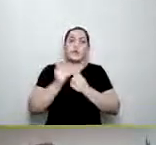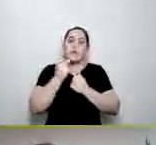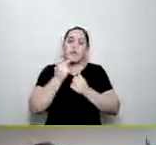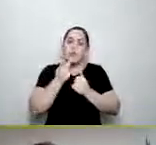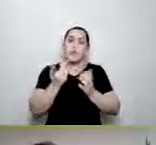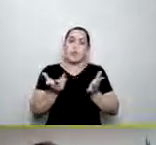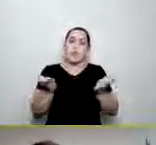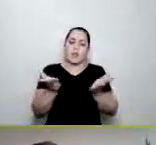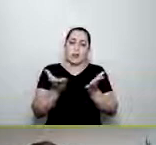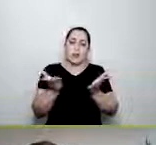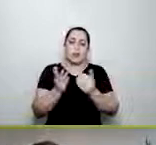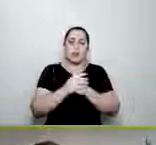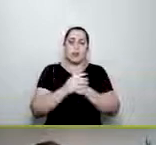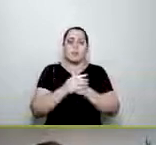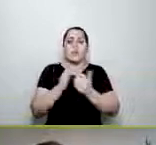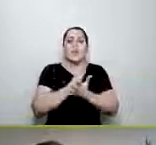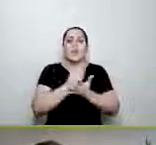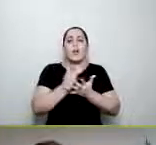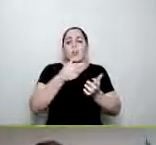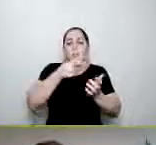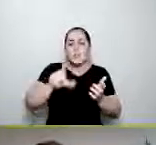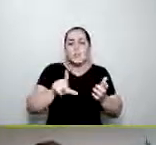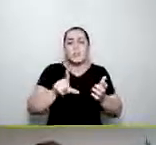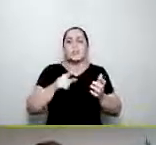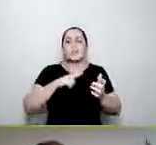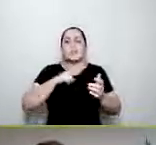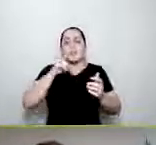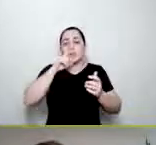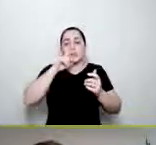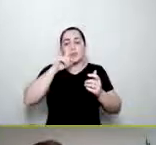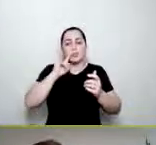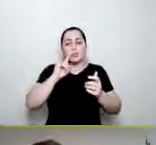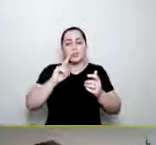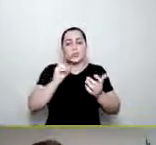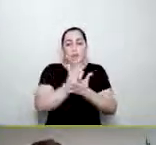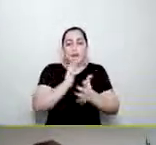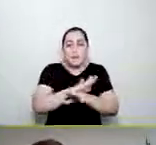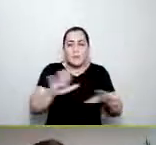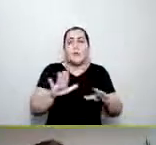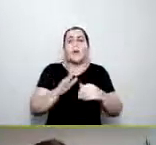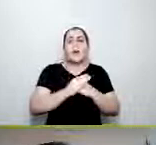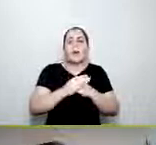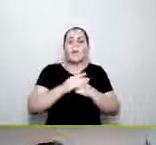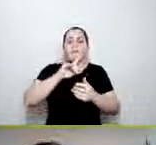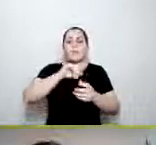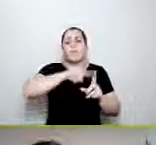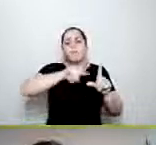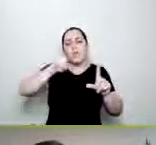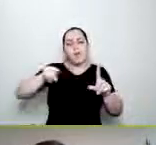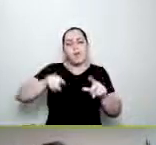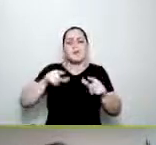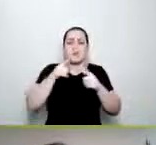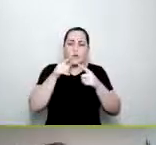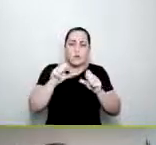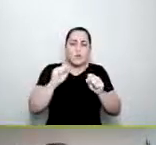as línguas ameaçadas, né, sobre a diversidade linguística que está ameaçada, para dar o contexto sobre tudo que a gente